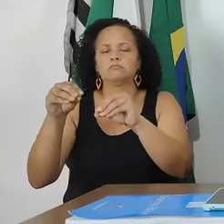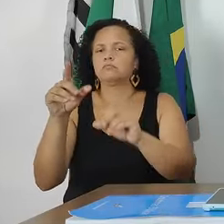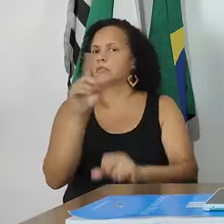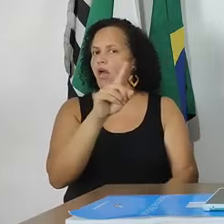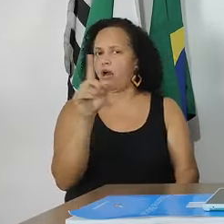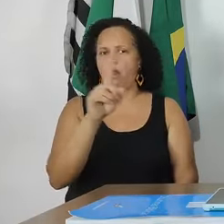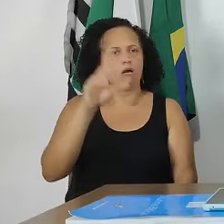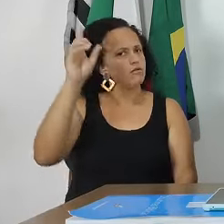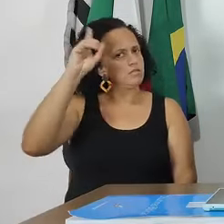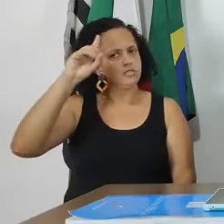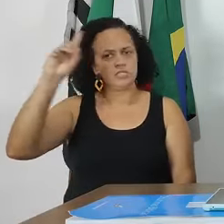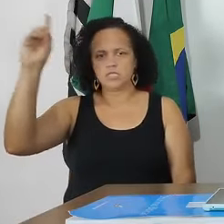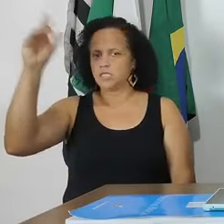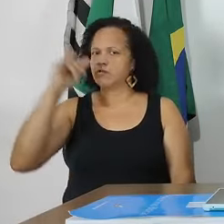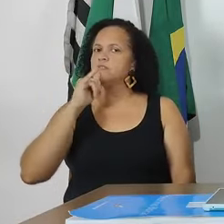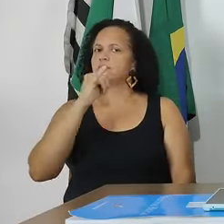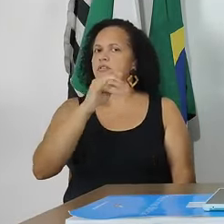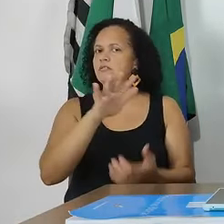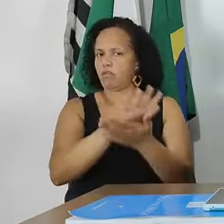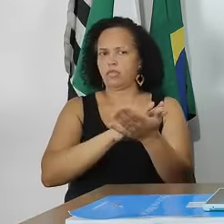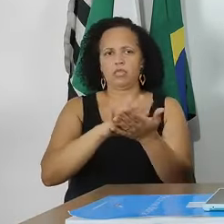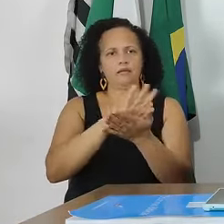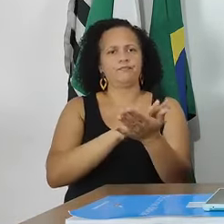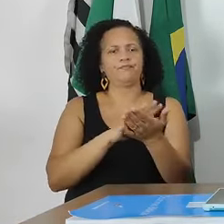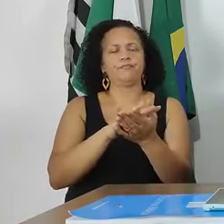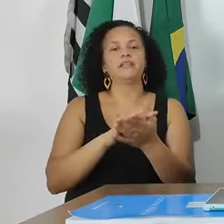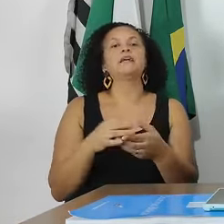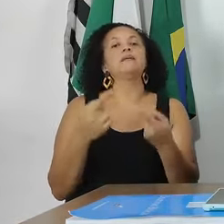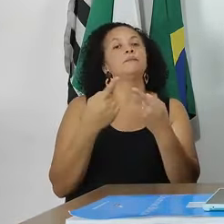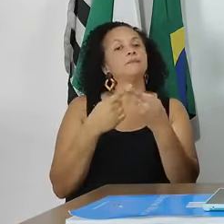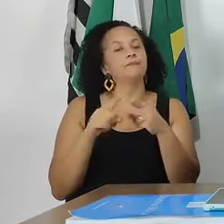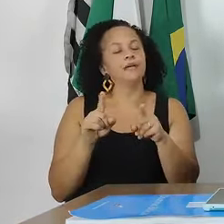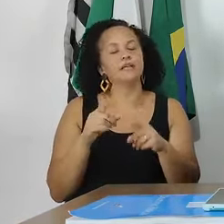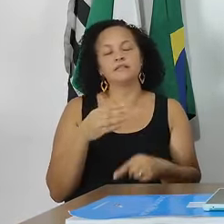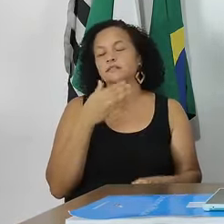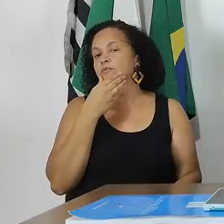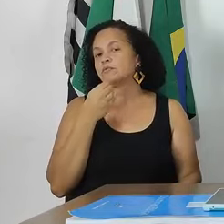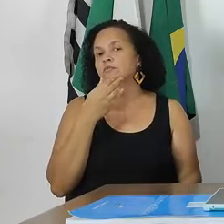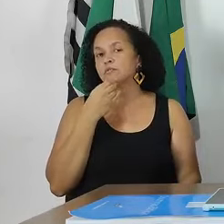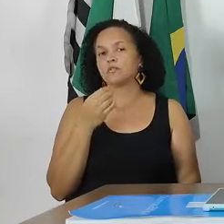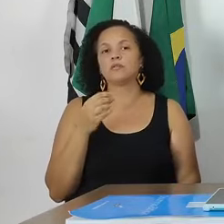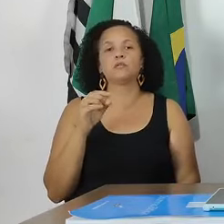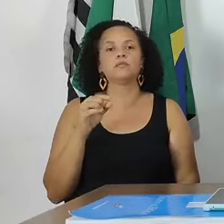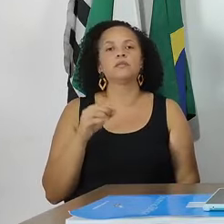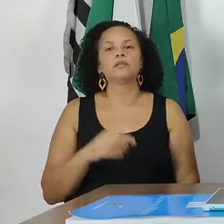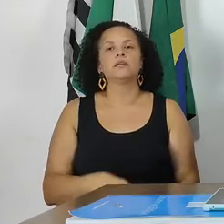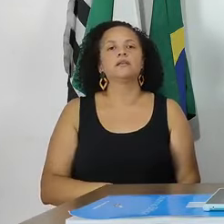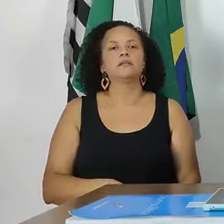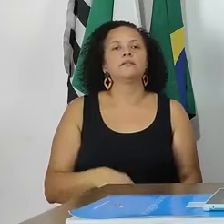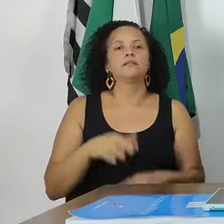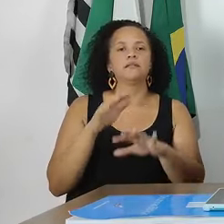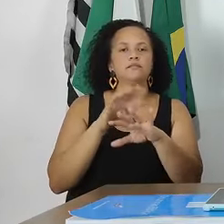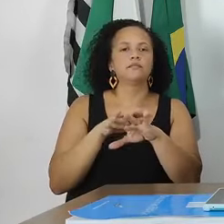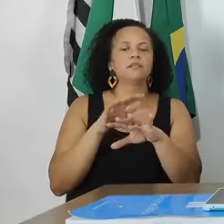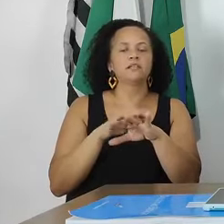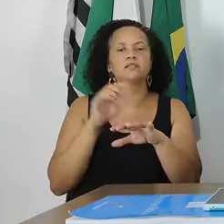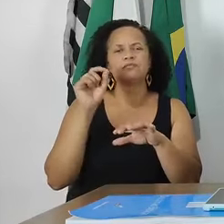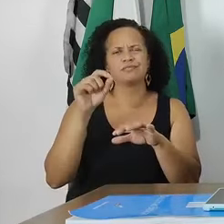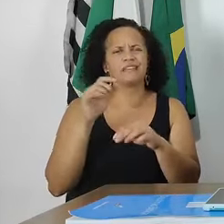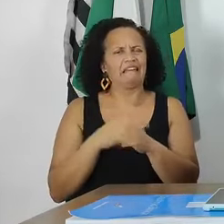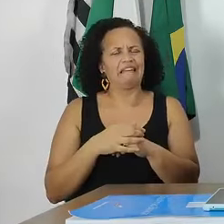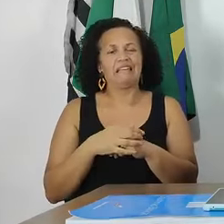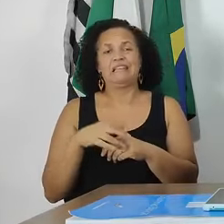casa, né? Aí ele tomou a decisão, sem instrução. O que aconteceu? Trouxe uma grande confusão, trouxe